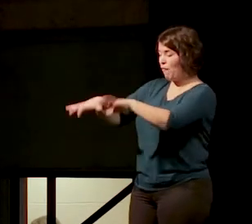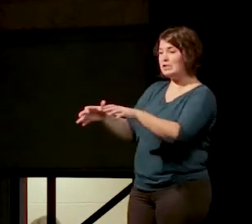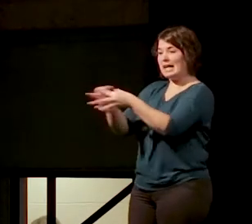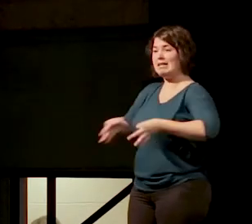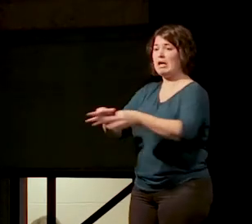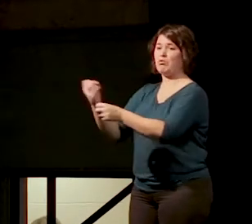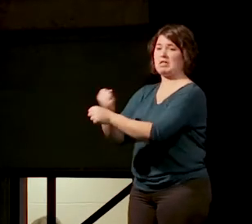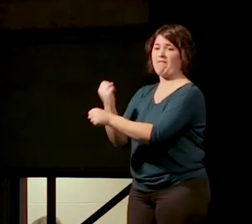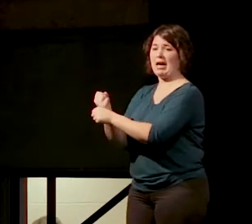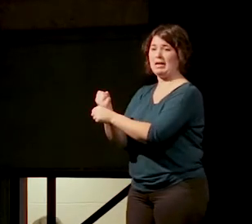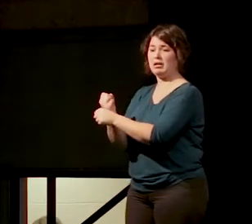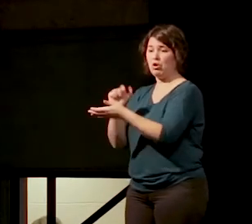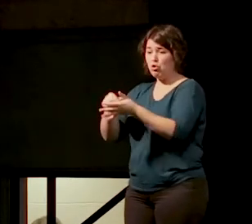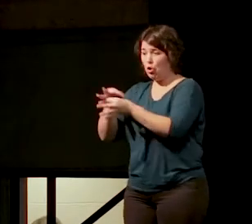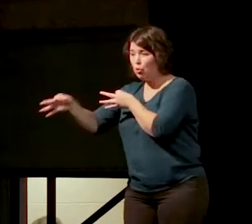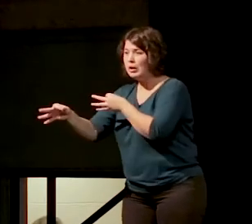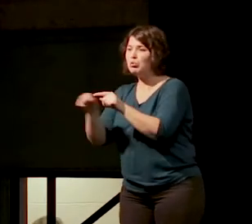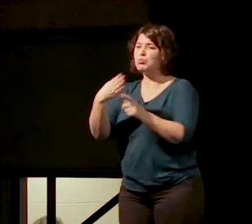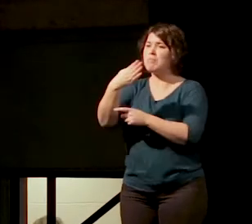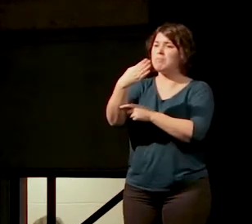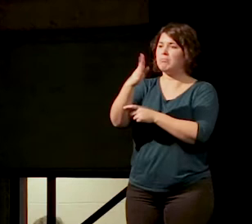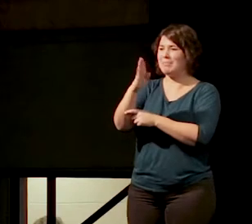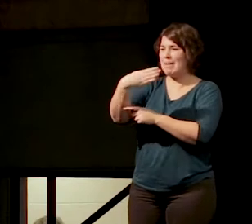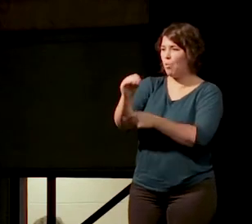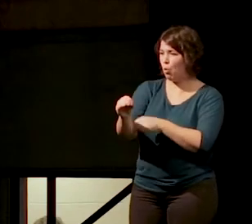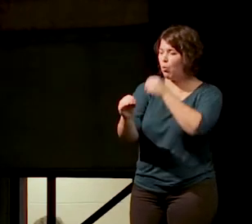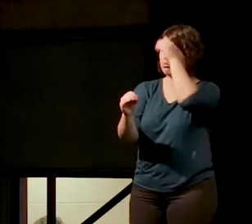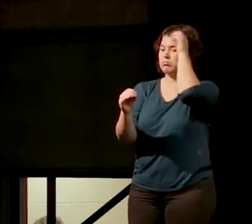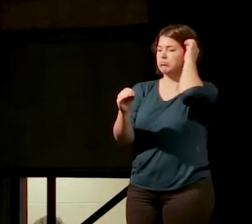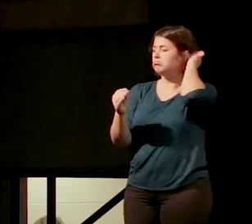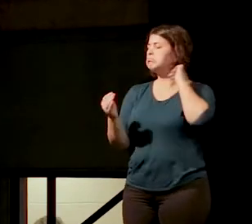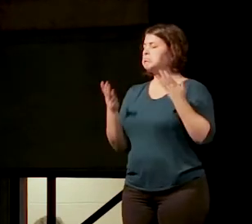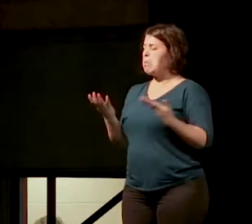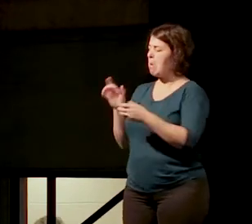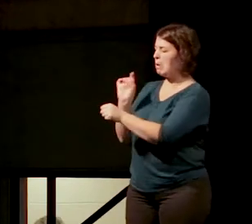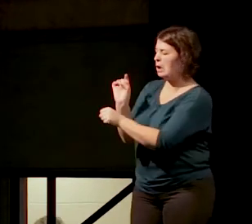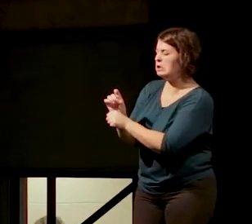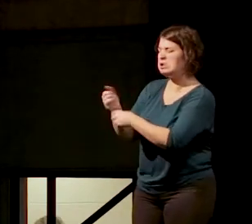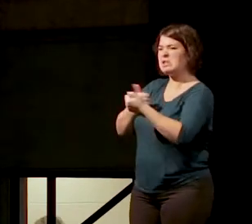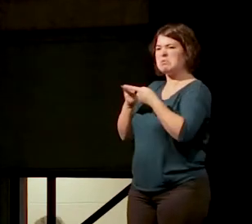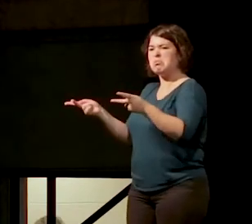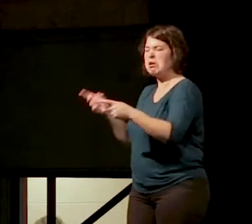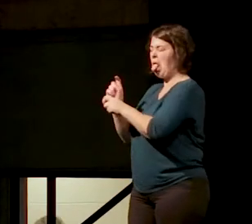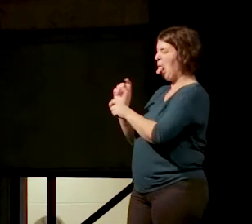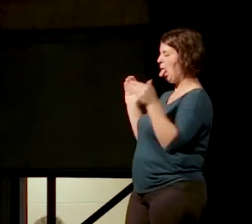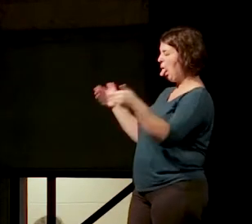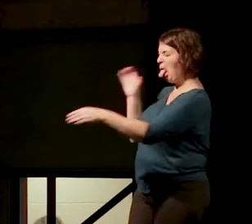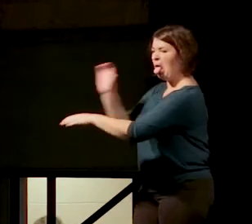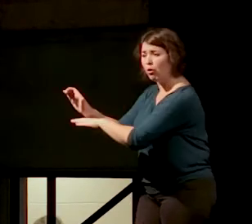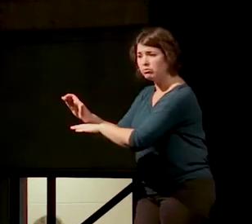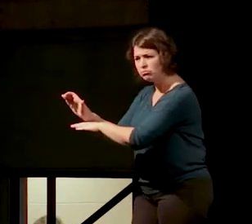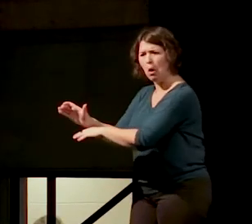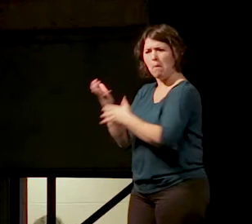territoriaux de Gouenou et de la métropole. À l'heure où on critique et on stigmatise le service public, je veux